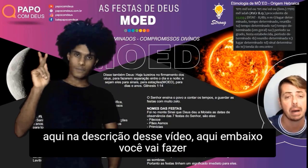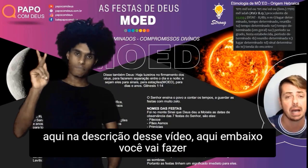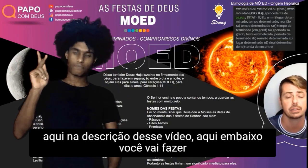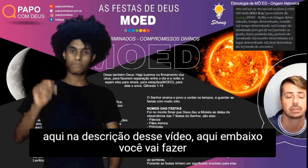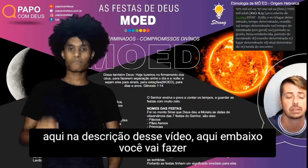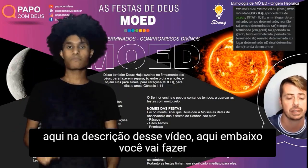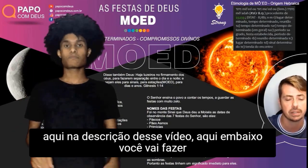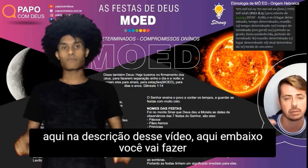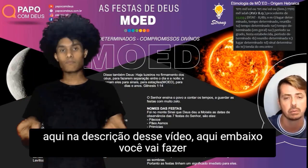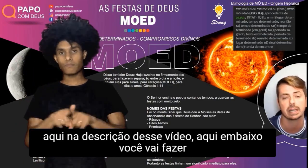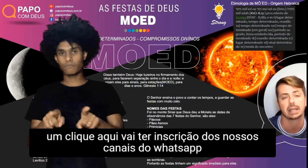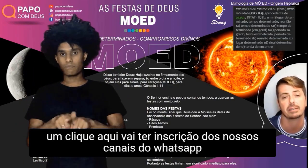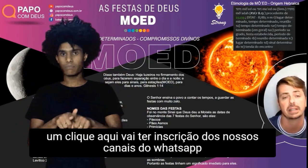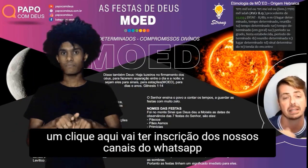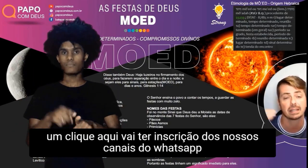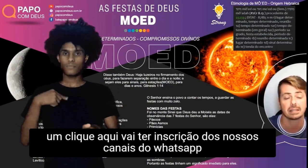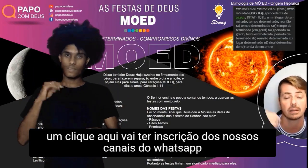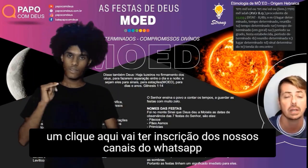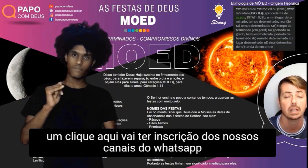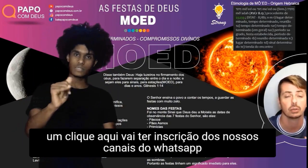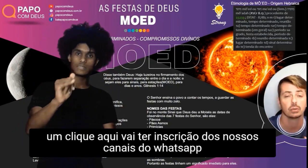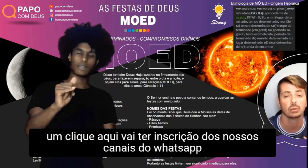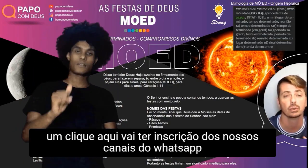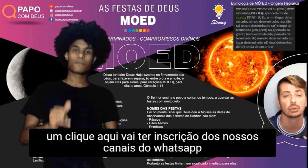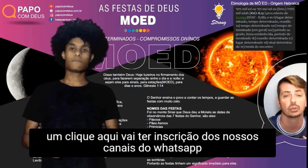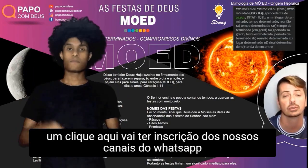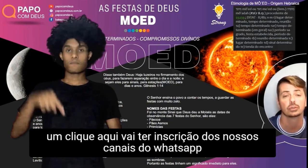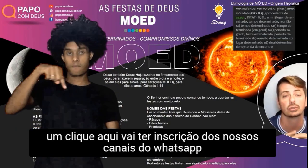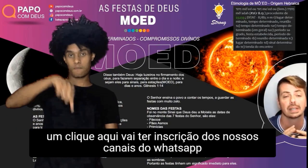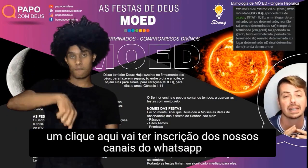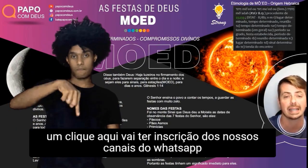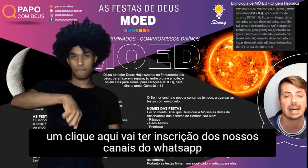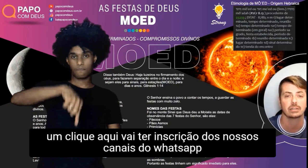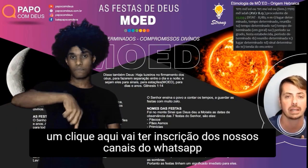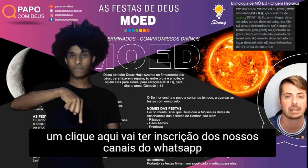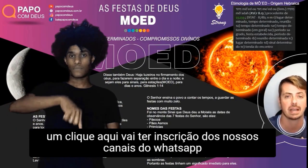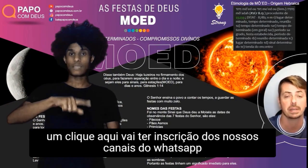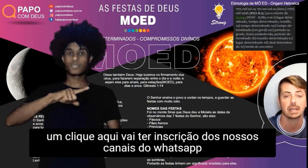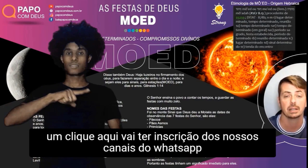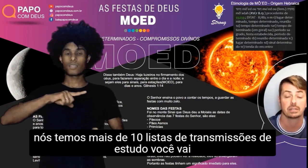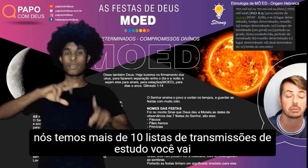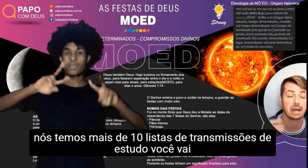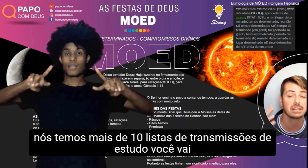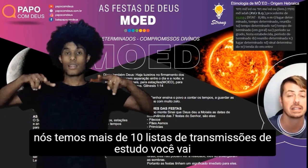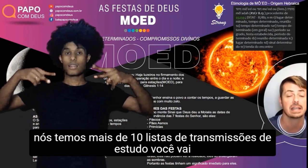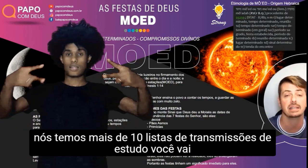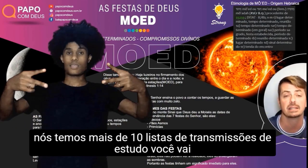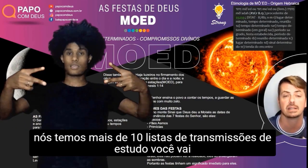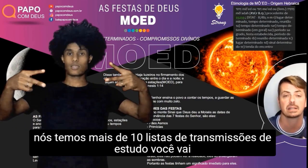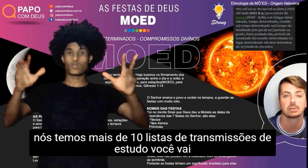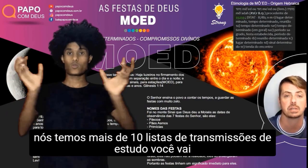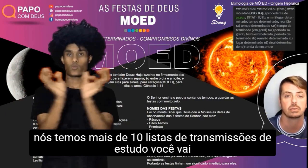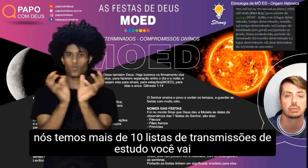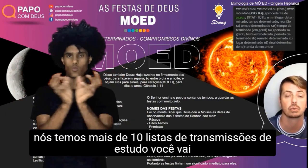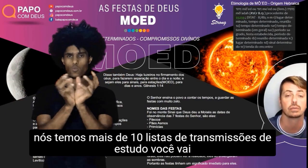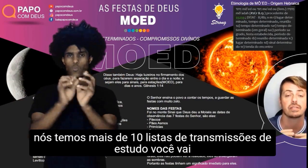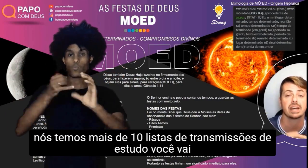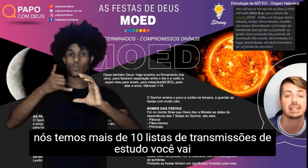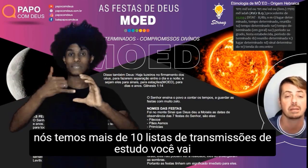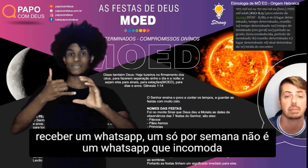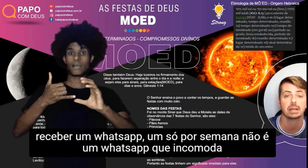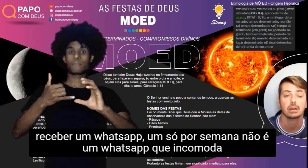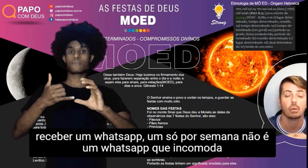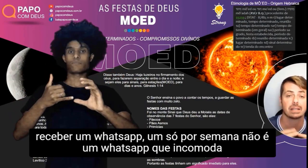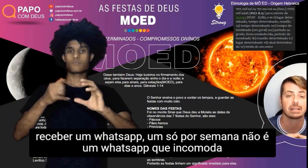vídeo aqui embaixo, você vai fazer um clique aqui, vai ter a descrição dos nossos canais do WhatsApp. Nós temos mais de 10 listas de transmissão de estudo,